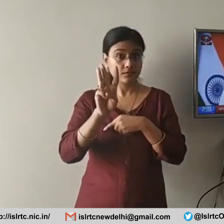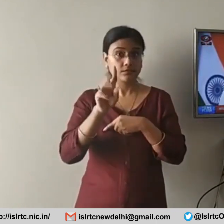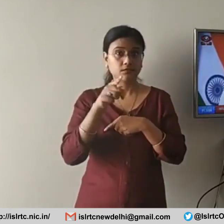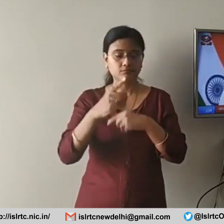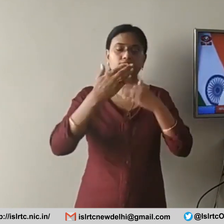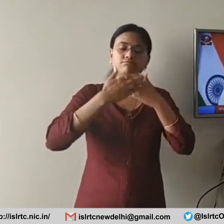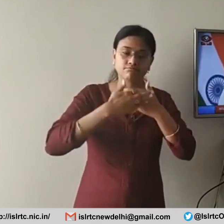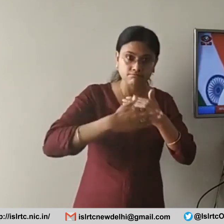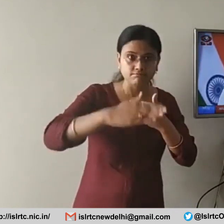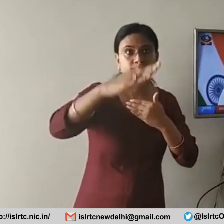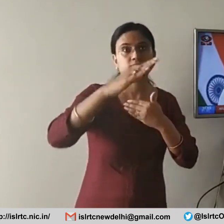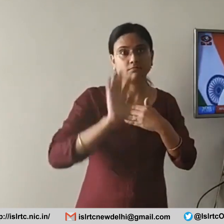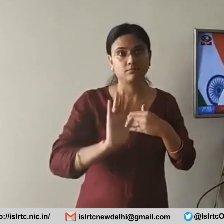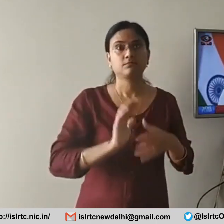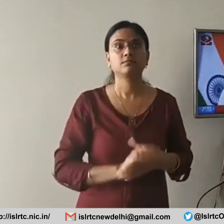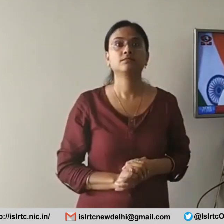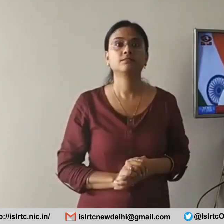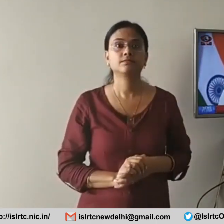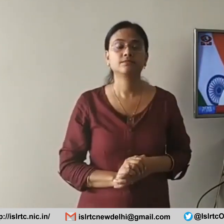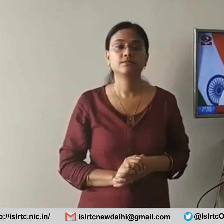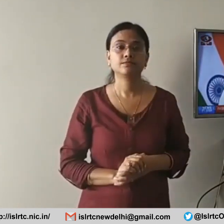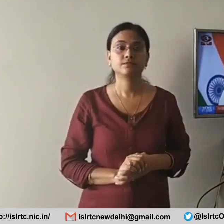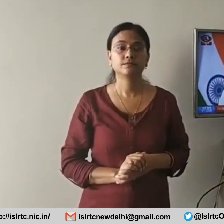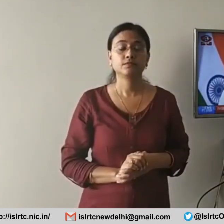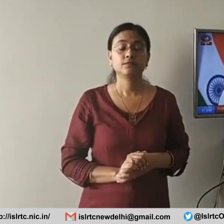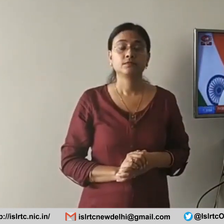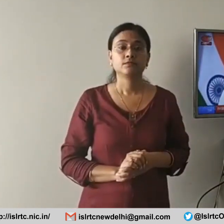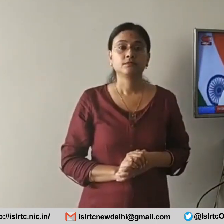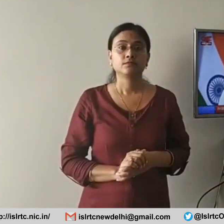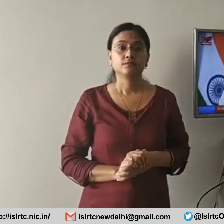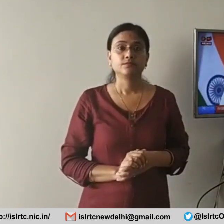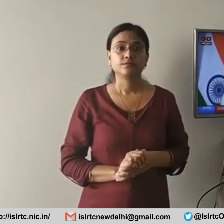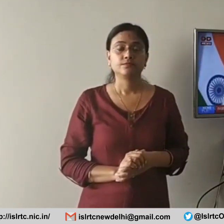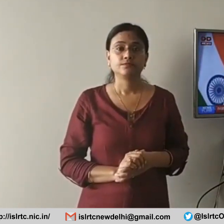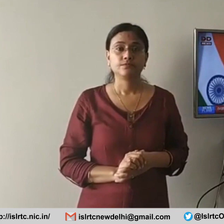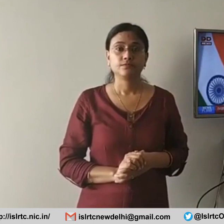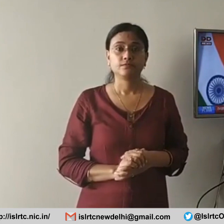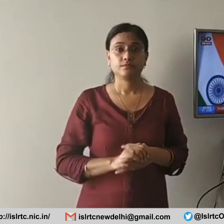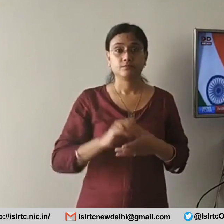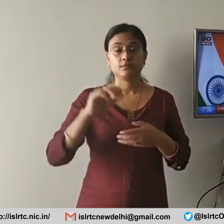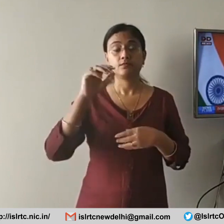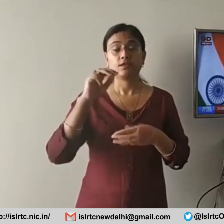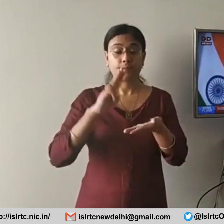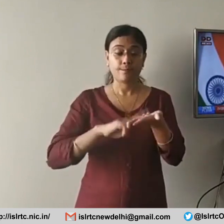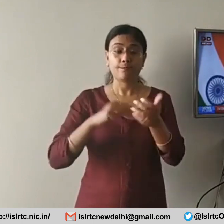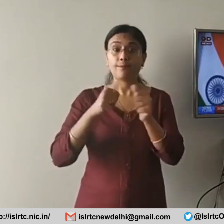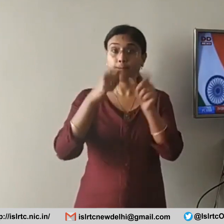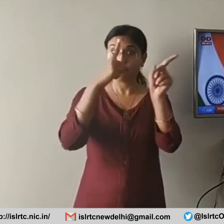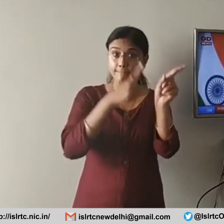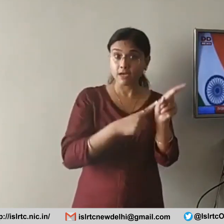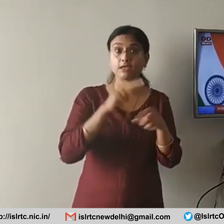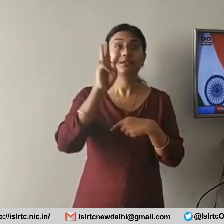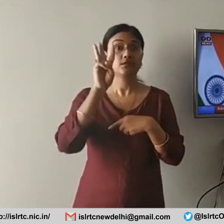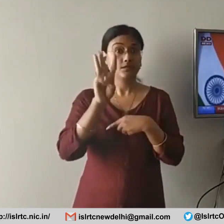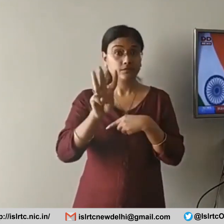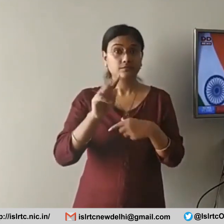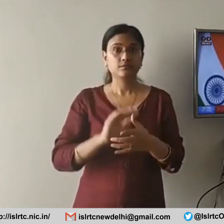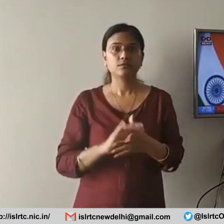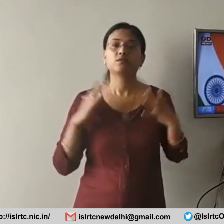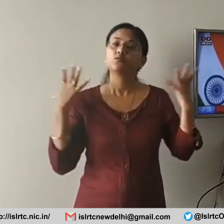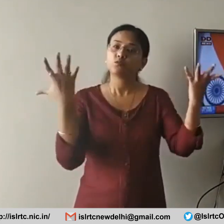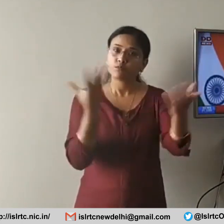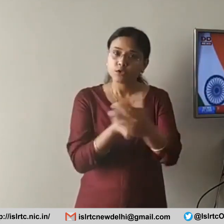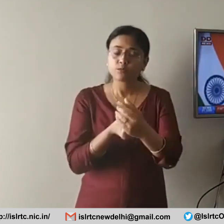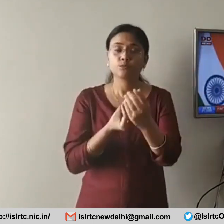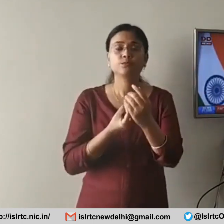और बढ़ाना पड़ेगा। यानी 3 मई तक हम